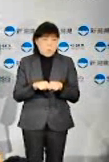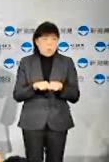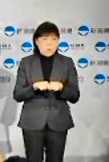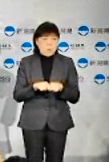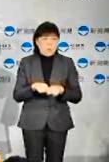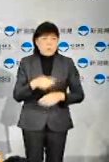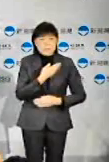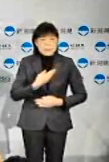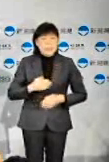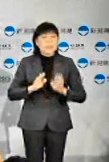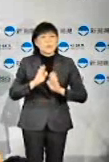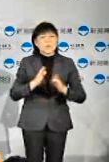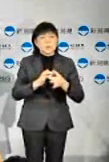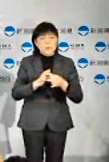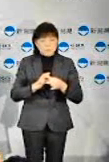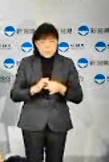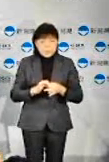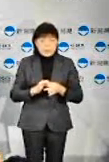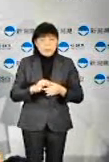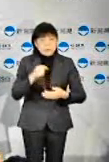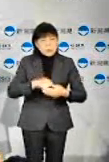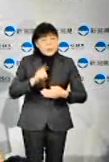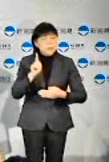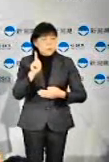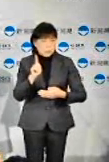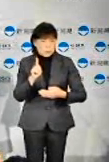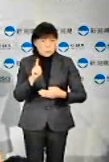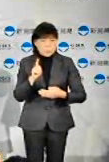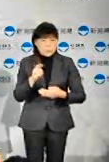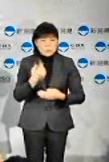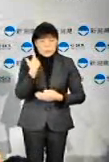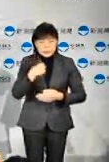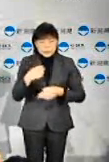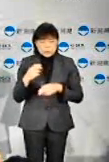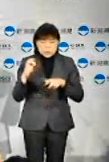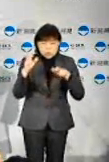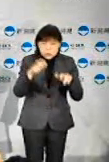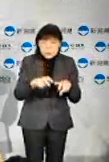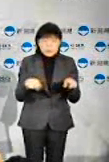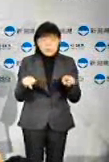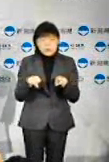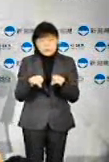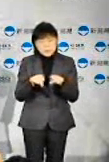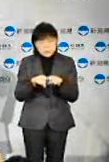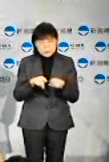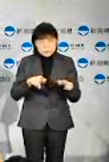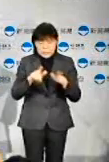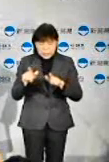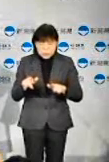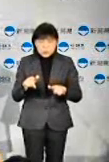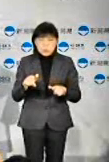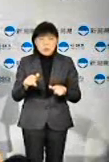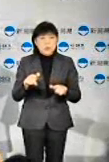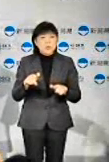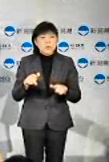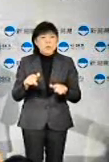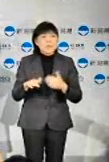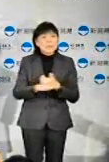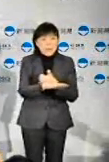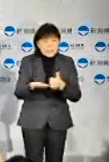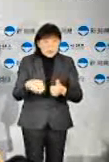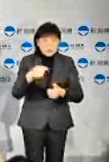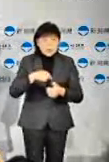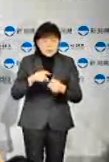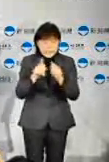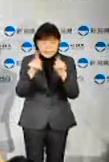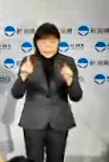立場ですので、その一つとしてどういう形で熊と共生をしていくのか、これはずっと課題